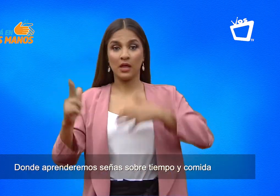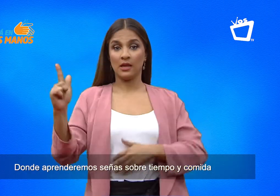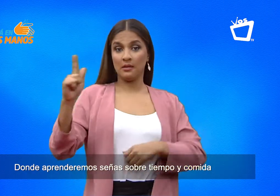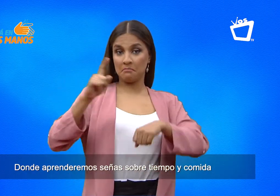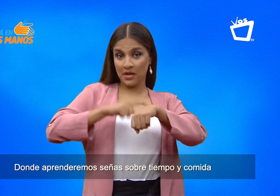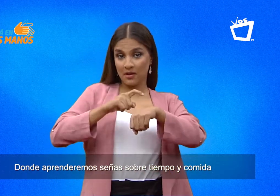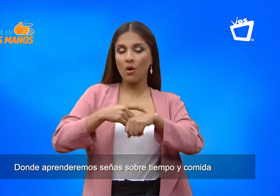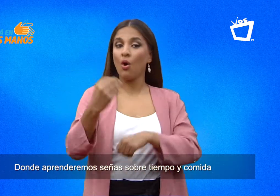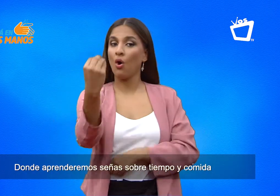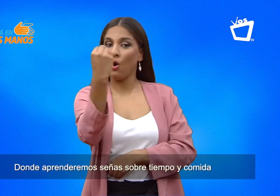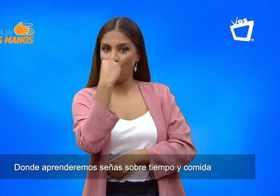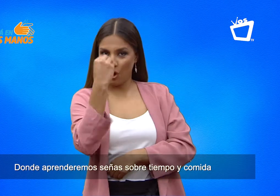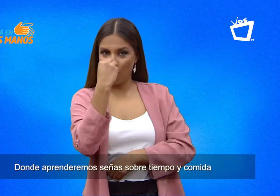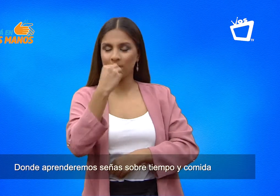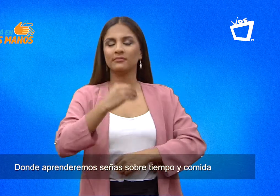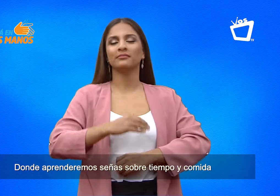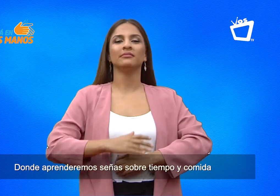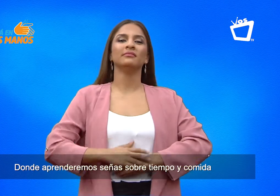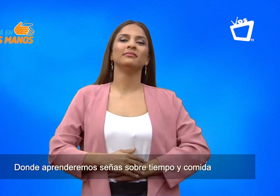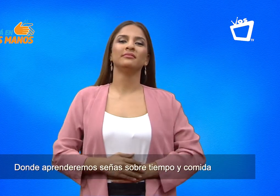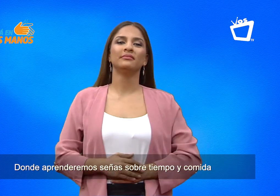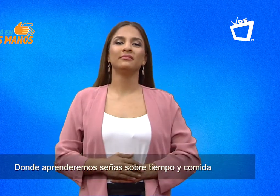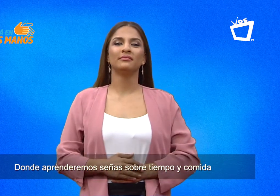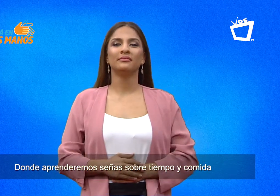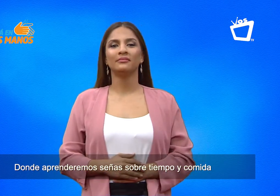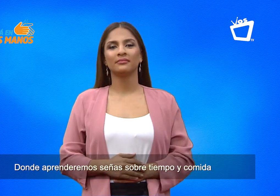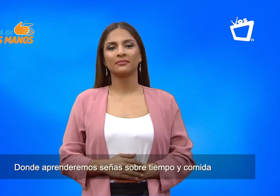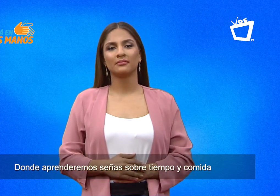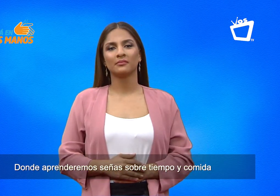aprenderemos señas sobre tiempo y comida.